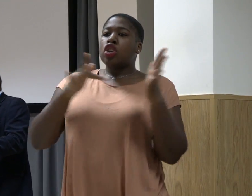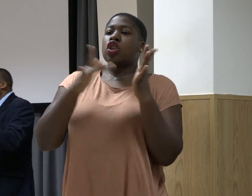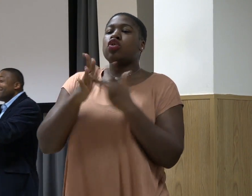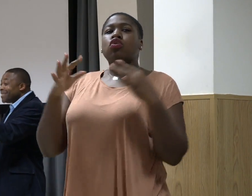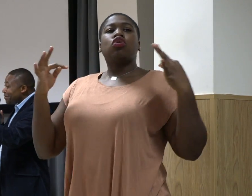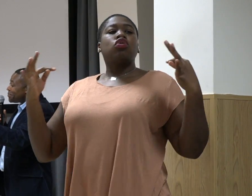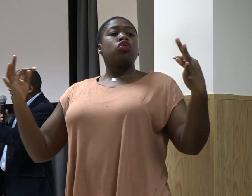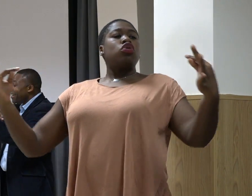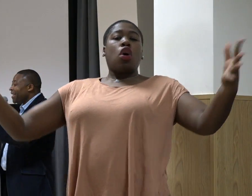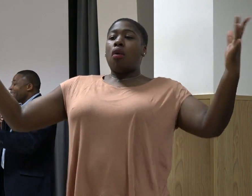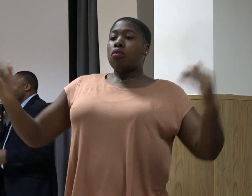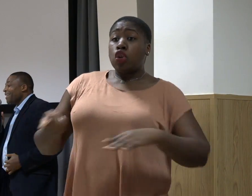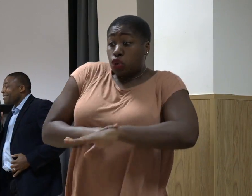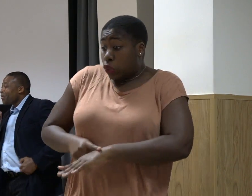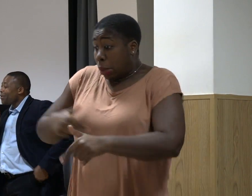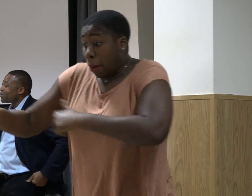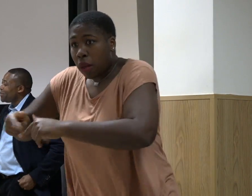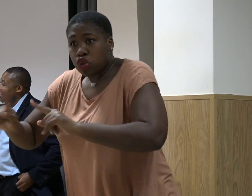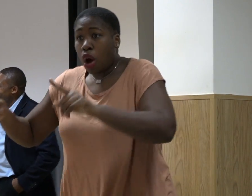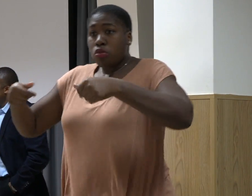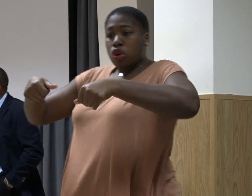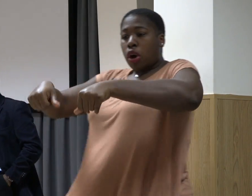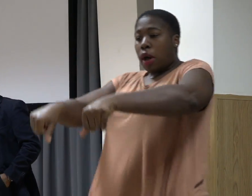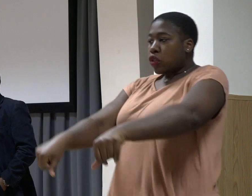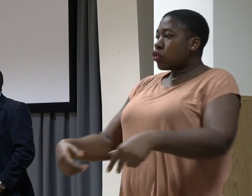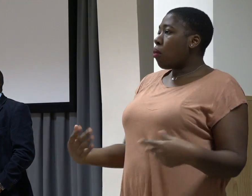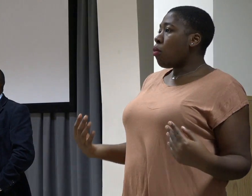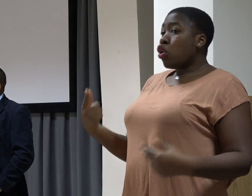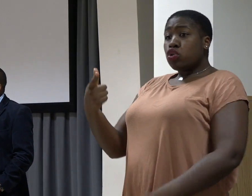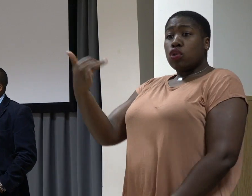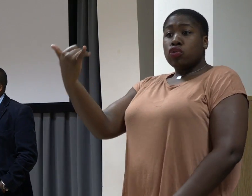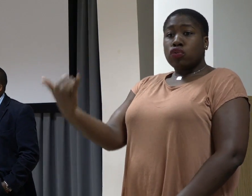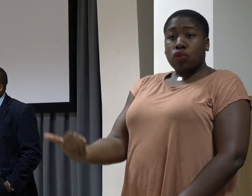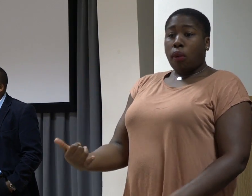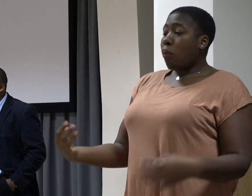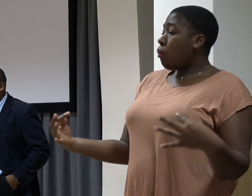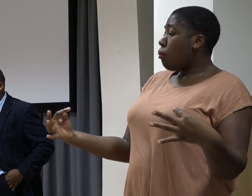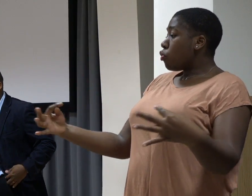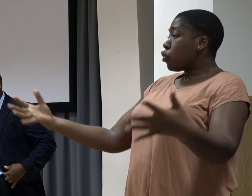D'accord, il n'y va pas, il reste encore sur place 2 jours.